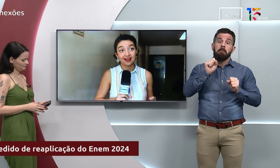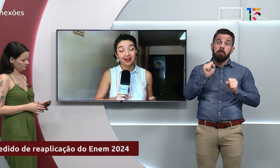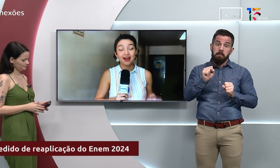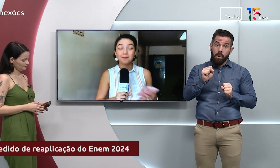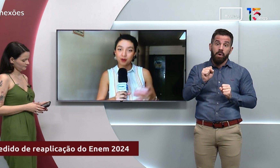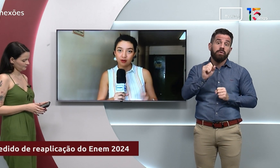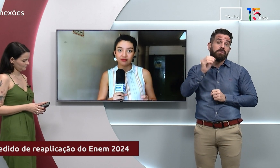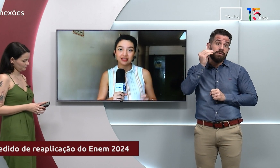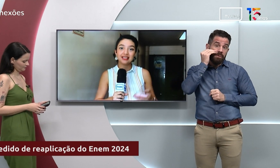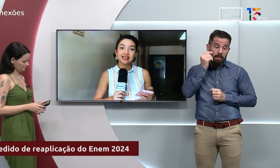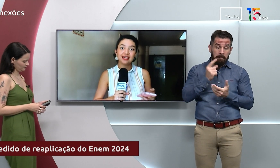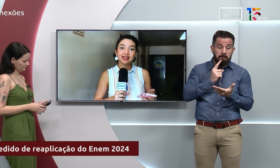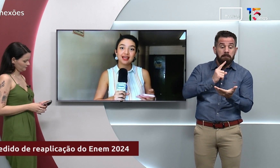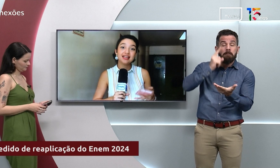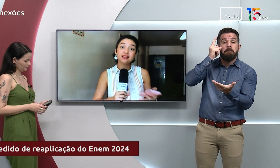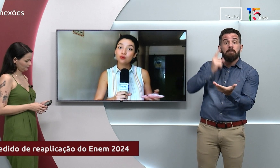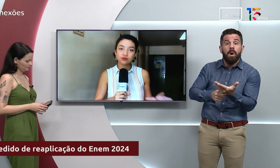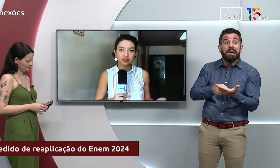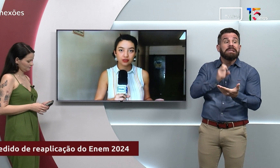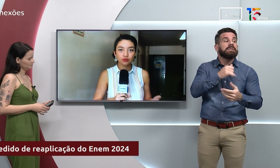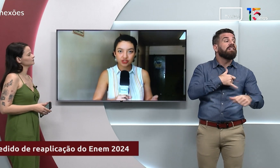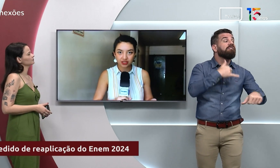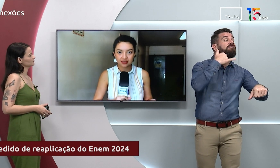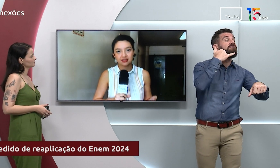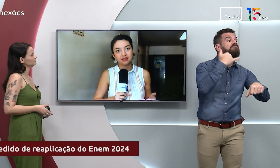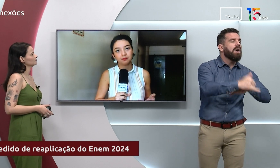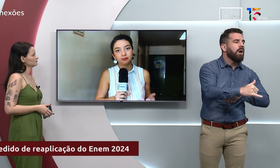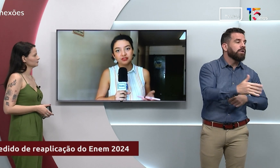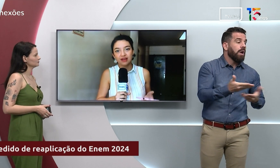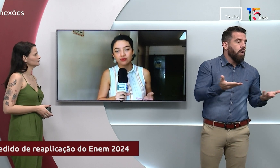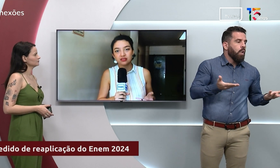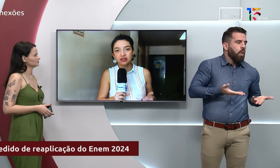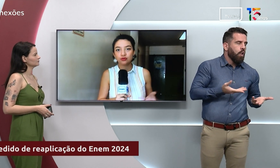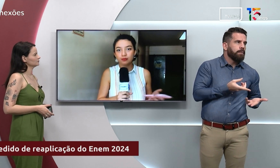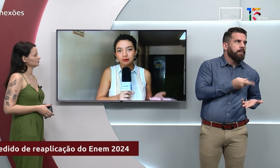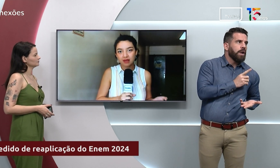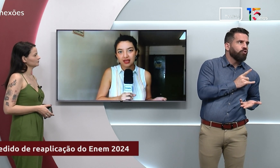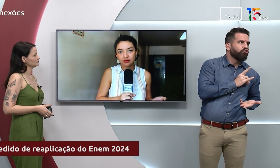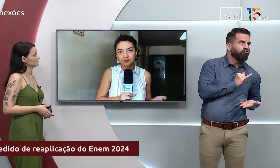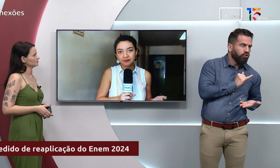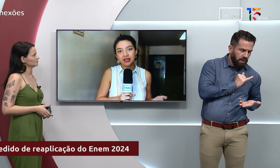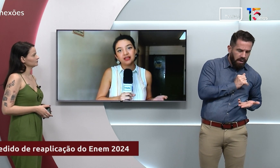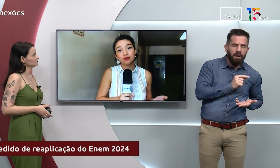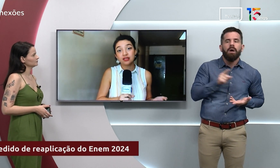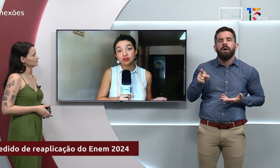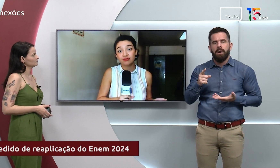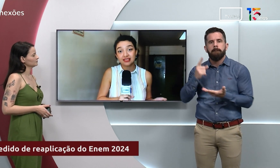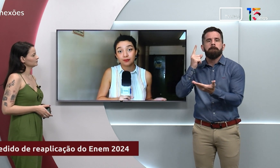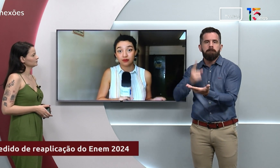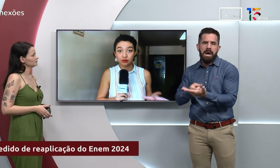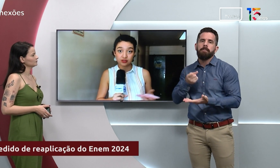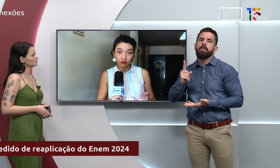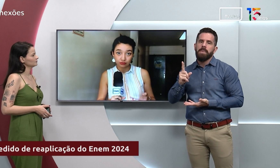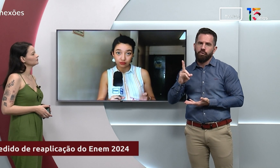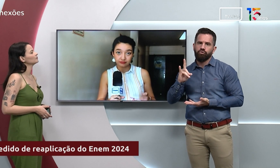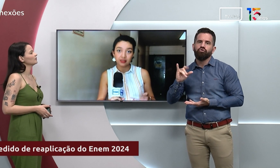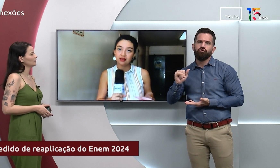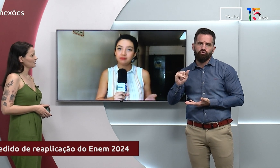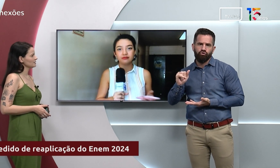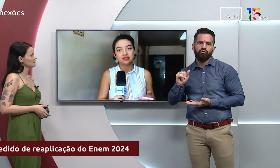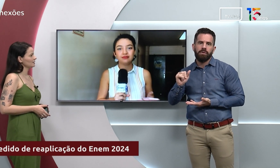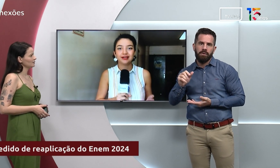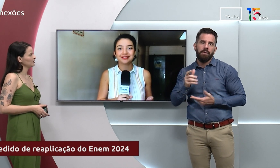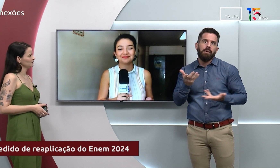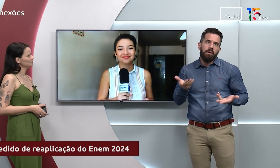a prova que ele não conseguiu no dia. Se ele tiver conseguido no primeiro, então ele só faz a prova do segundo